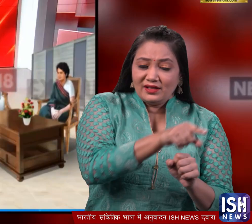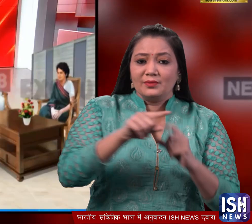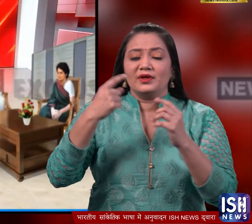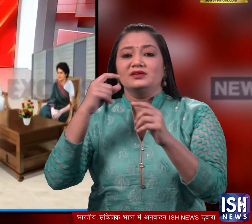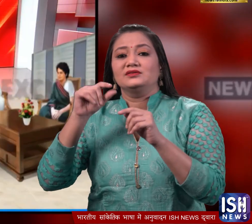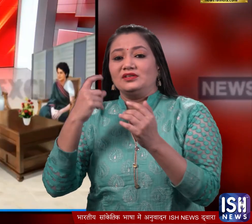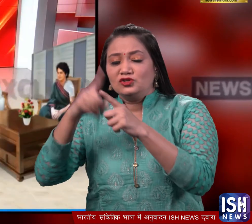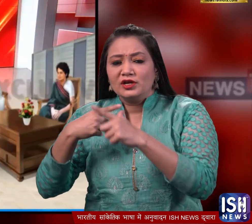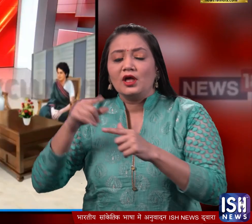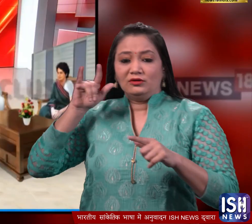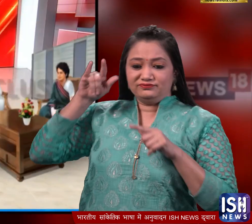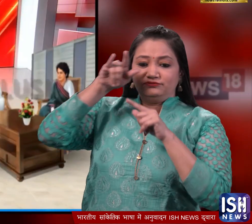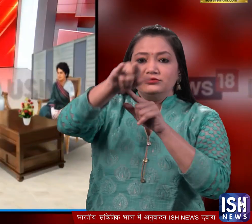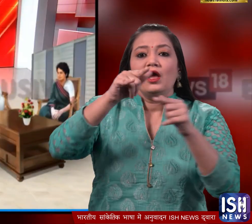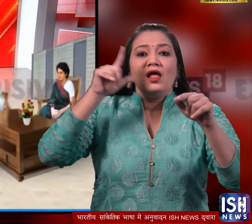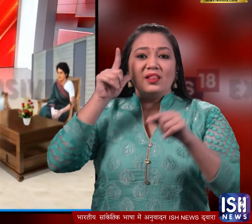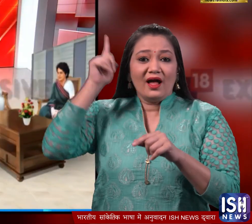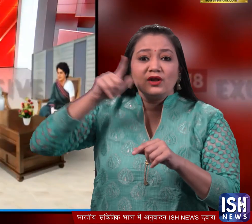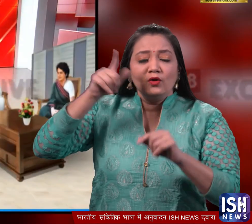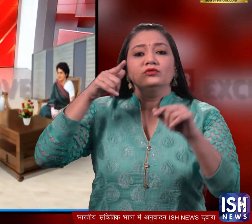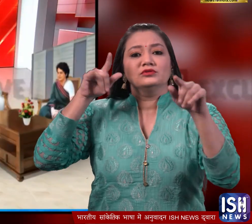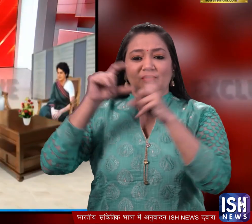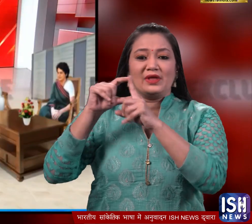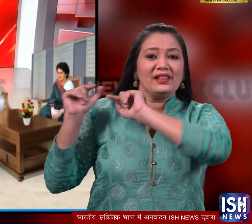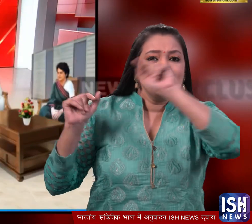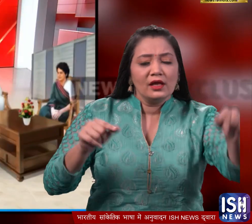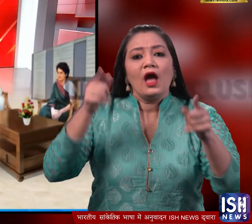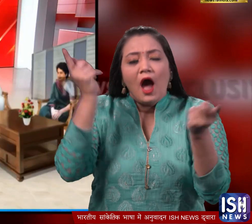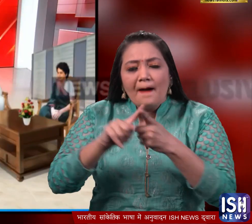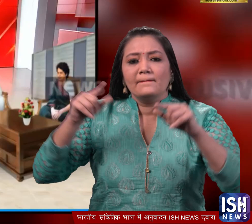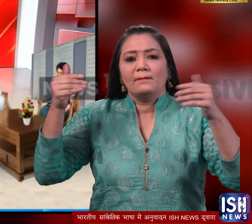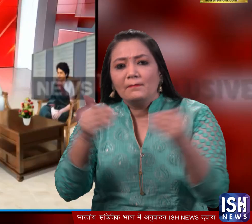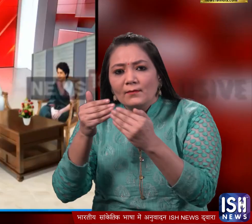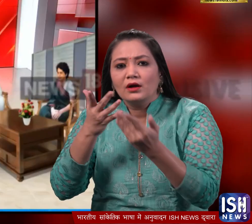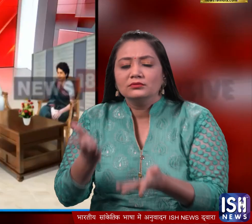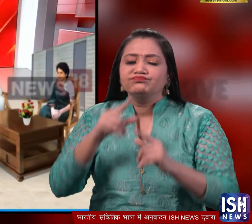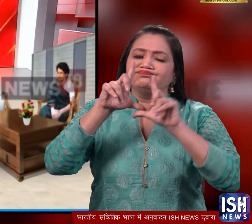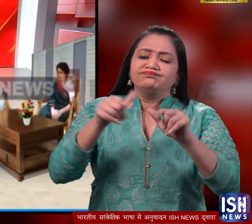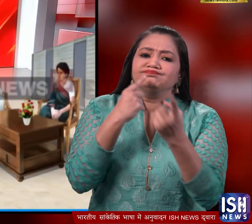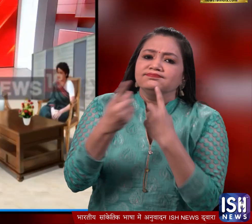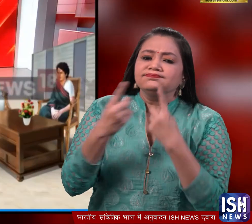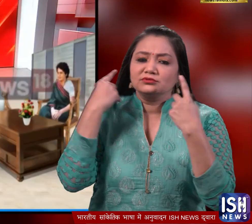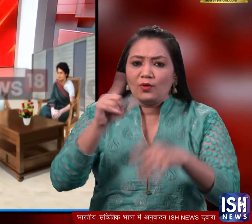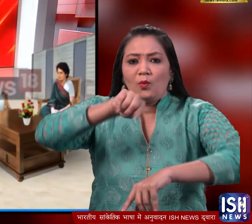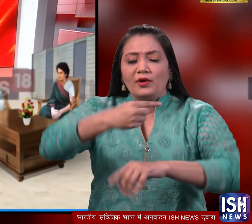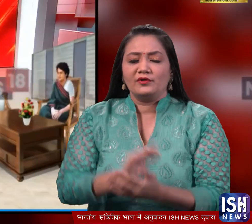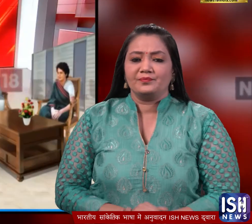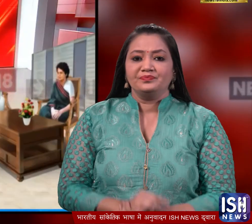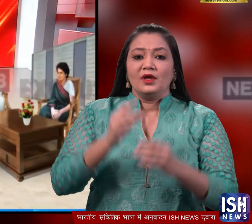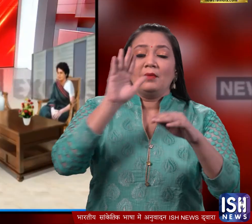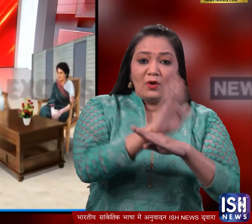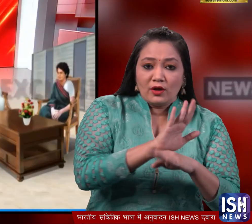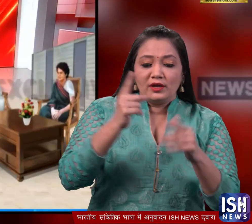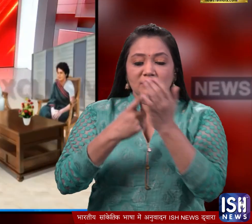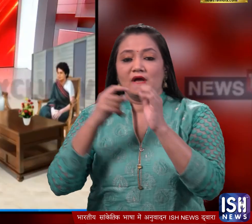जयंत लखनऊ से दिल्ली एक ही विमान से पहुंचे और इसी दौरान दोनों के बीच बात हुई, जिसके बाद कांग्रेस और आरएलडी के साथ